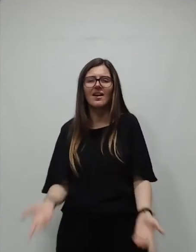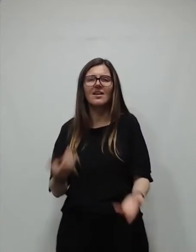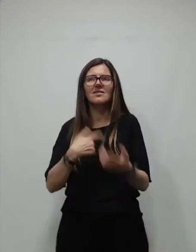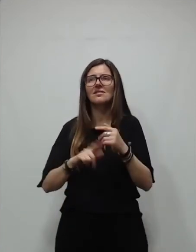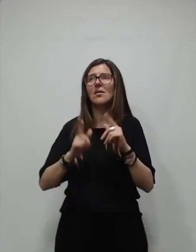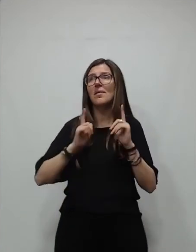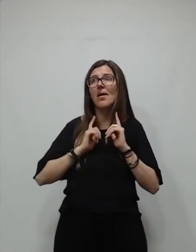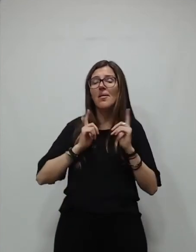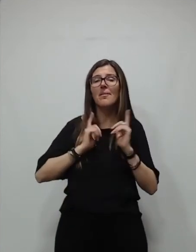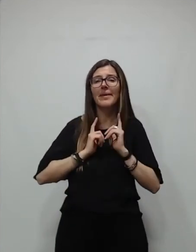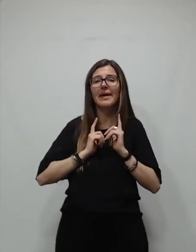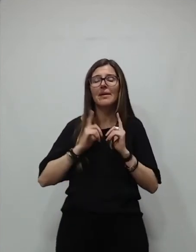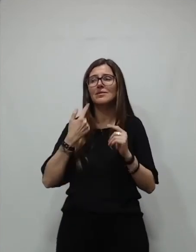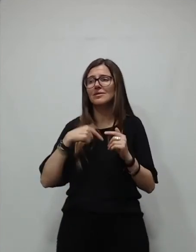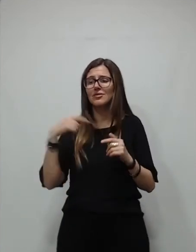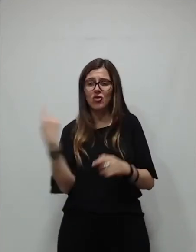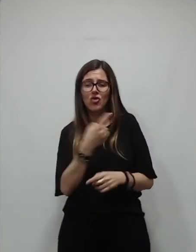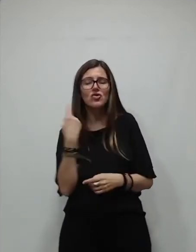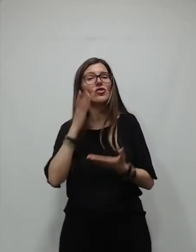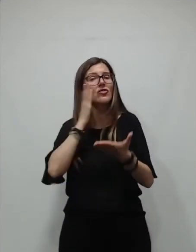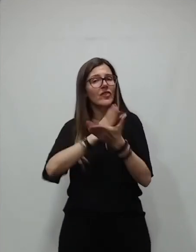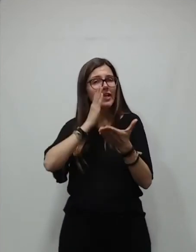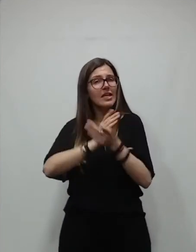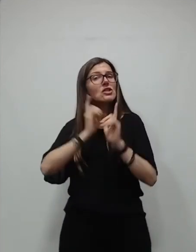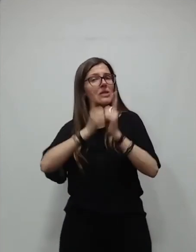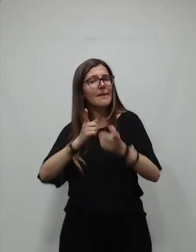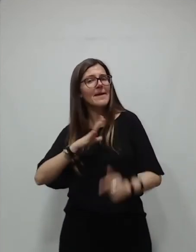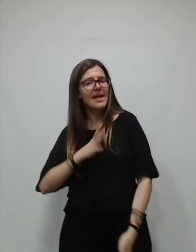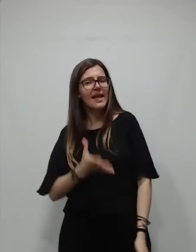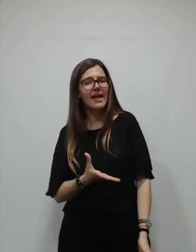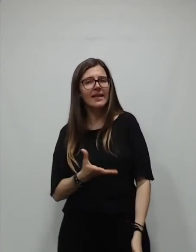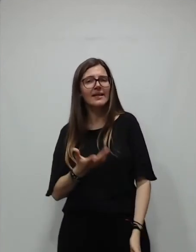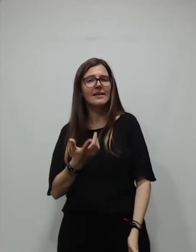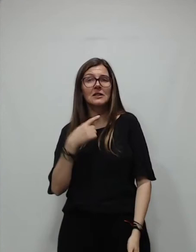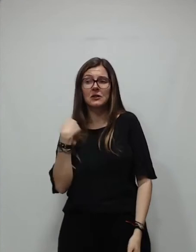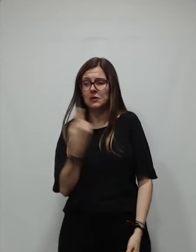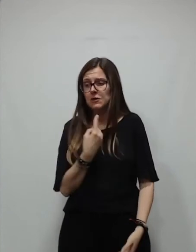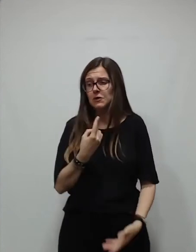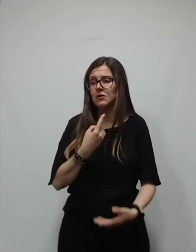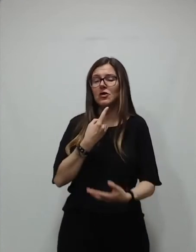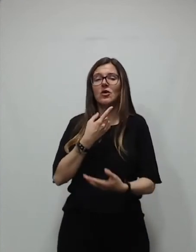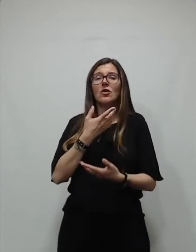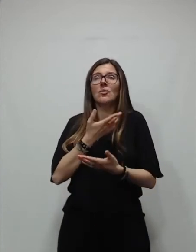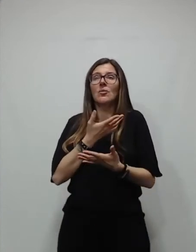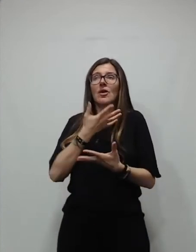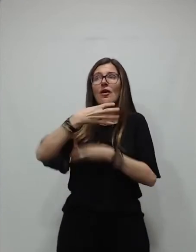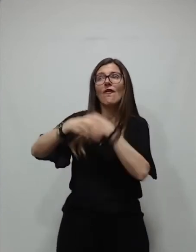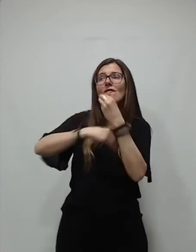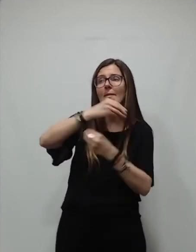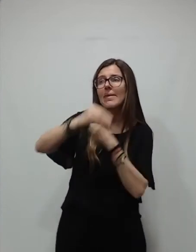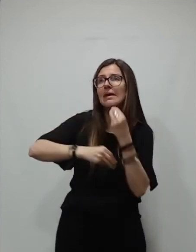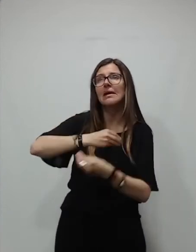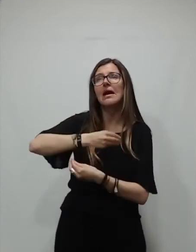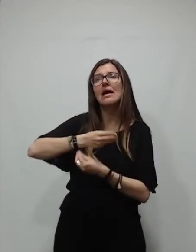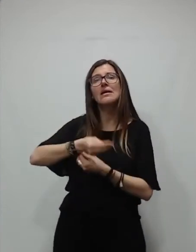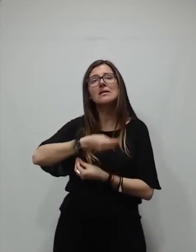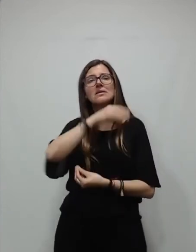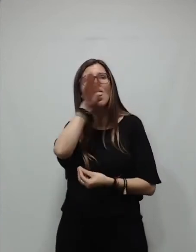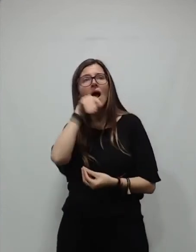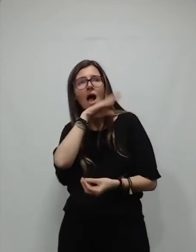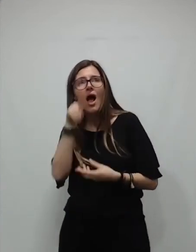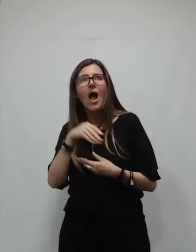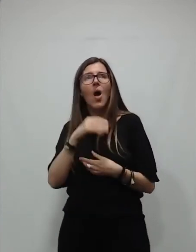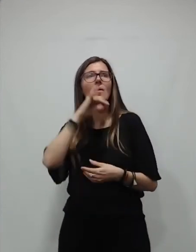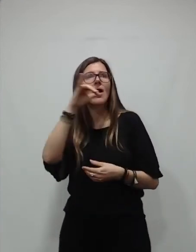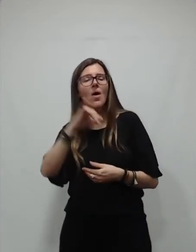De todas, de todos. Porque decimos, desde los familiares, desde los que no podemos tomar la voz, de nosotros mismos, de estos derechos